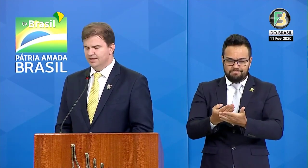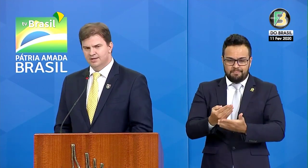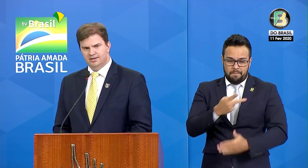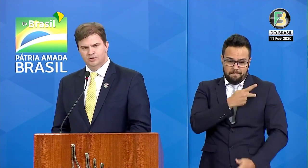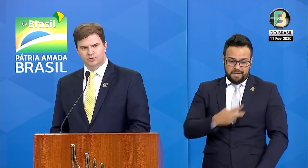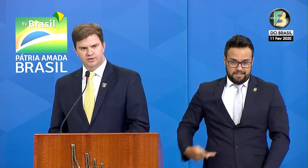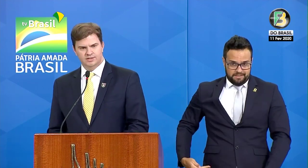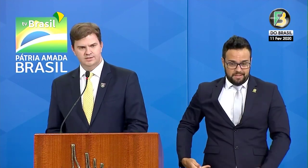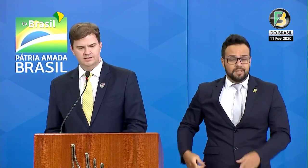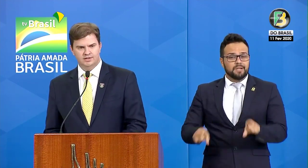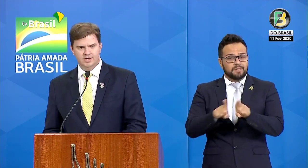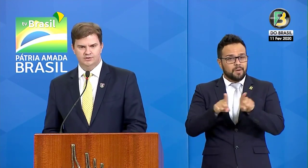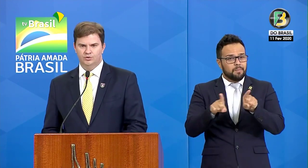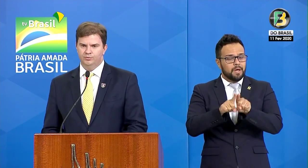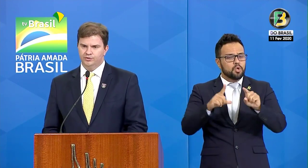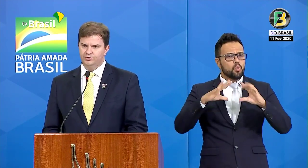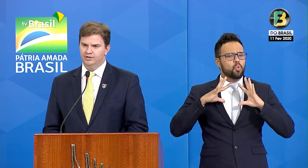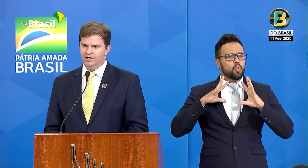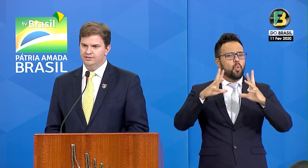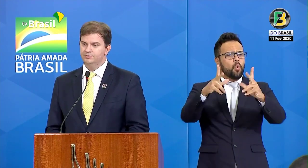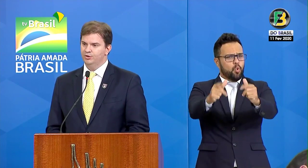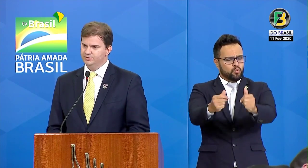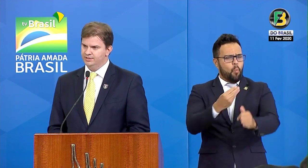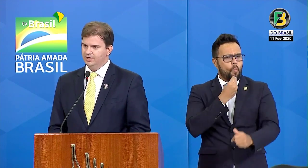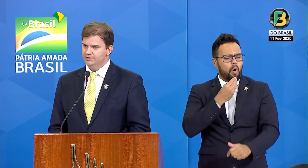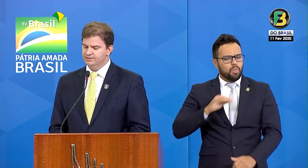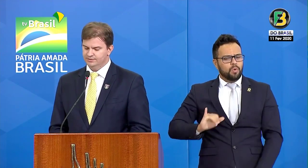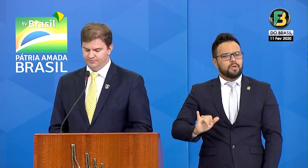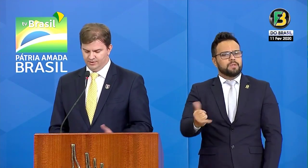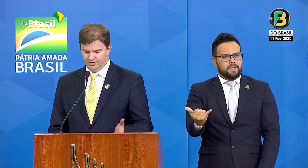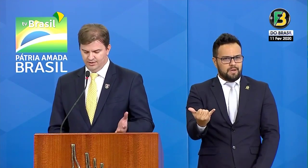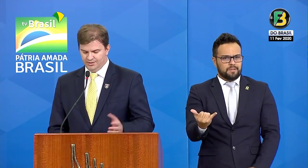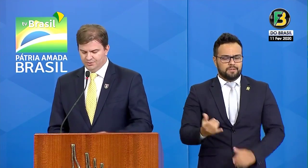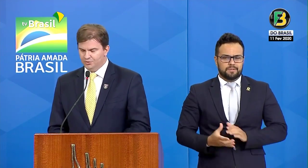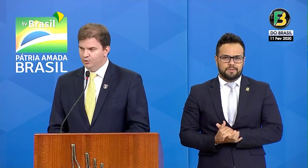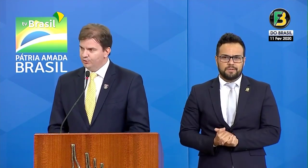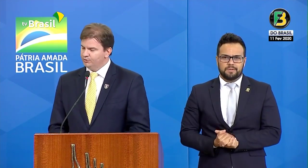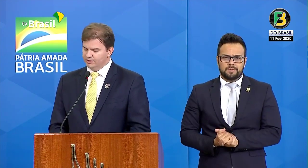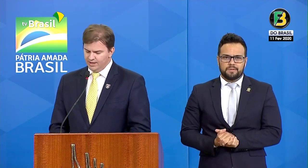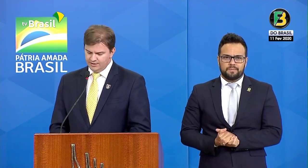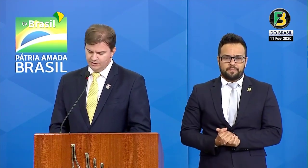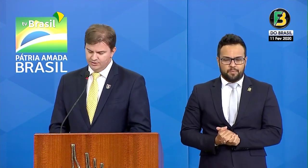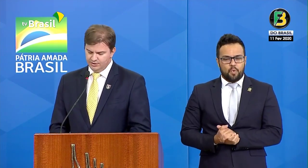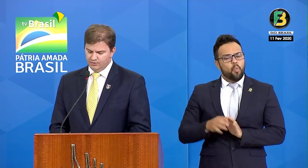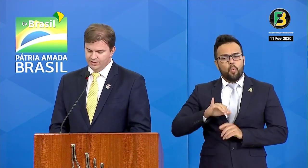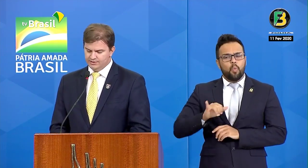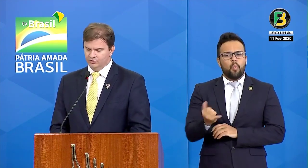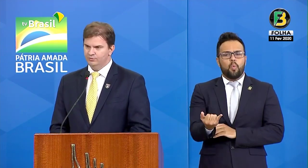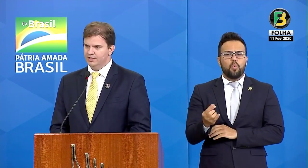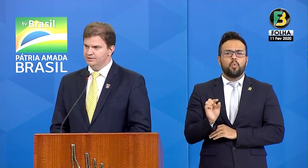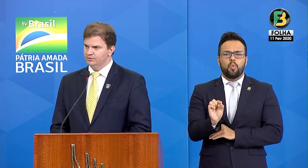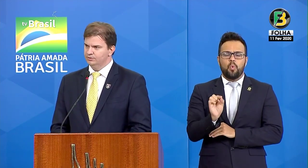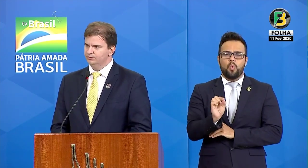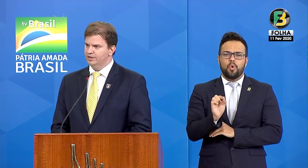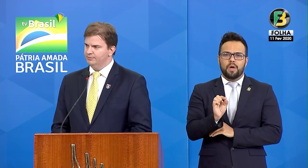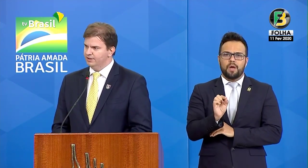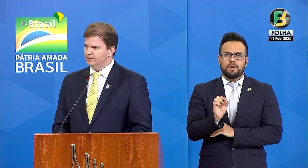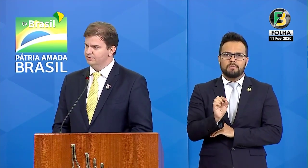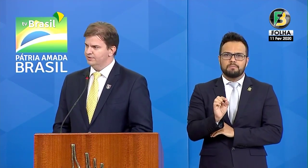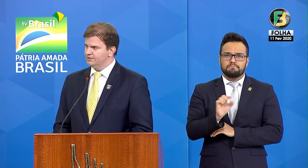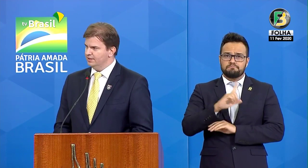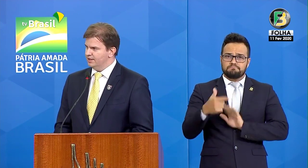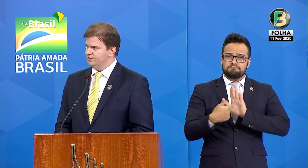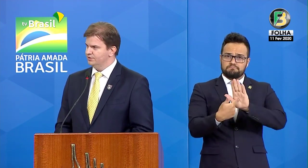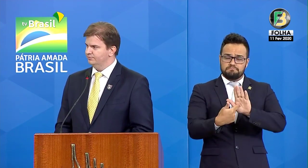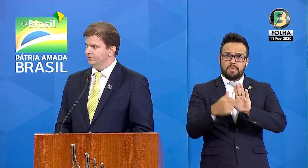presidente e todas as oportunidades propiciadas. Oportunidade de ter conhecido um Brasil com